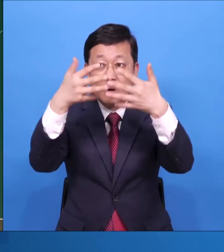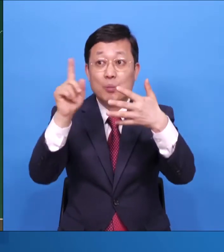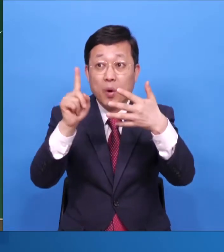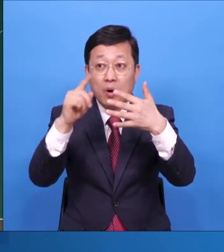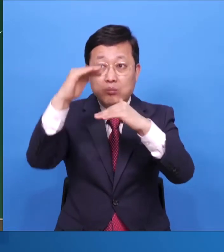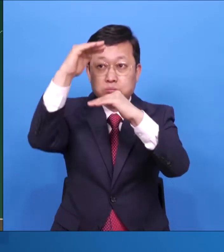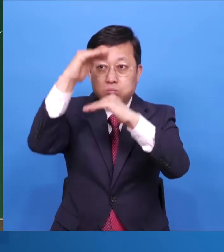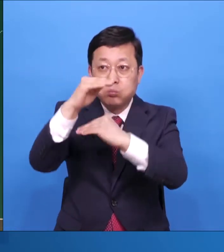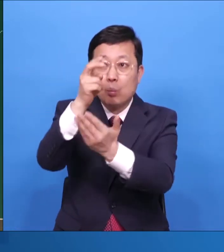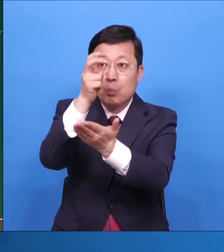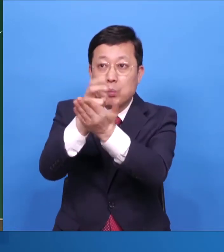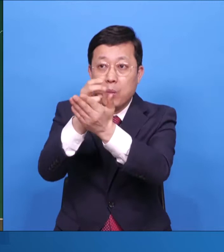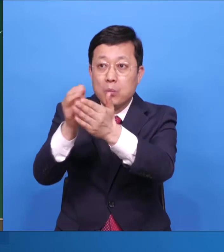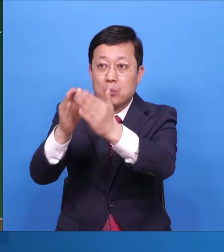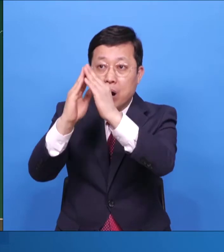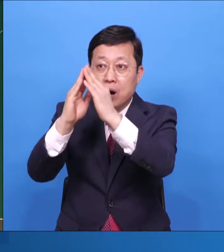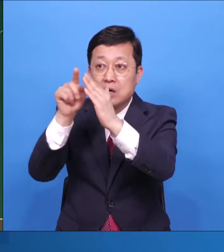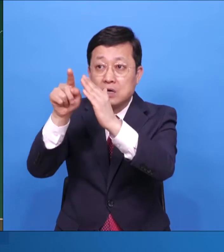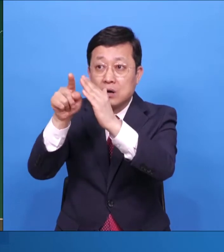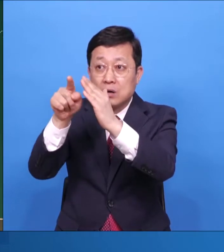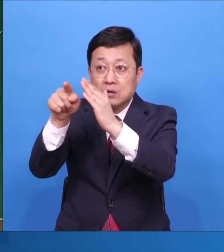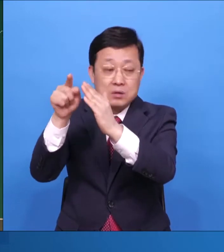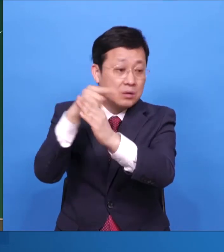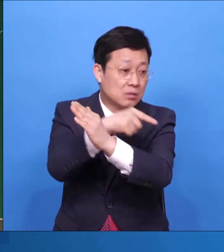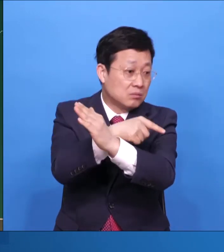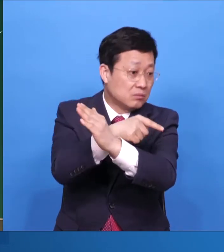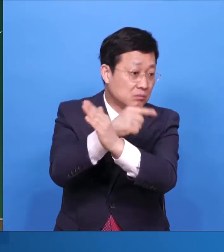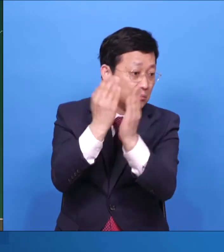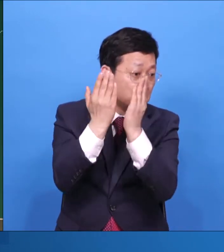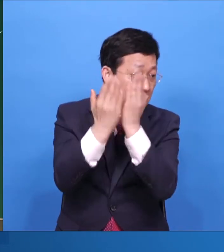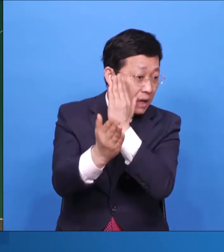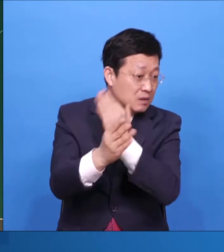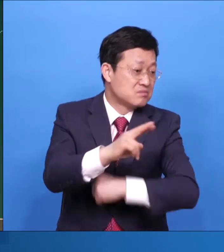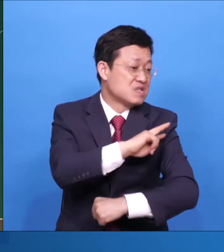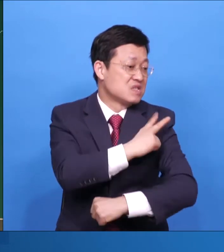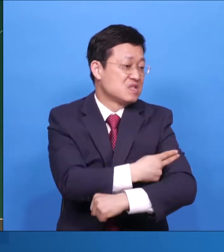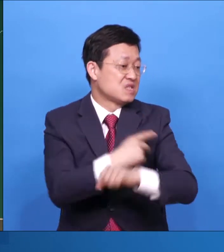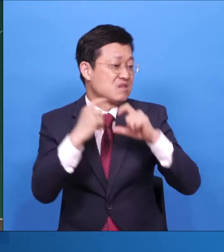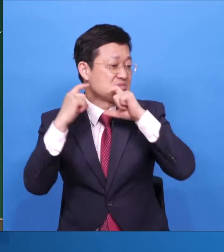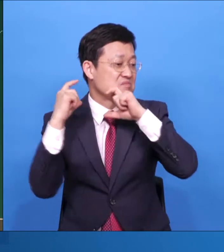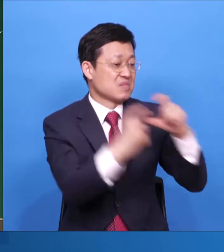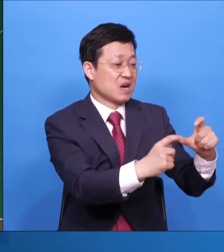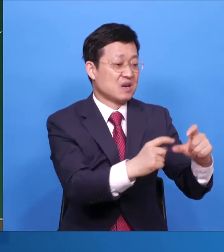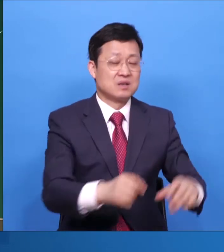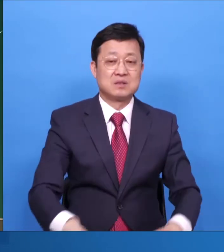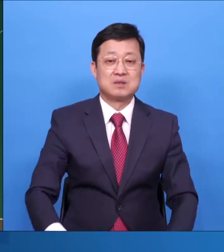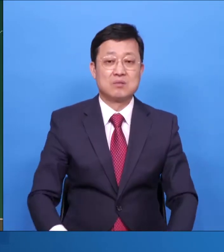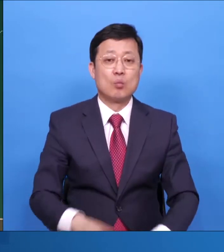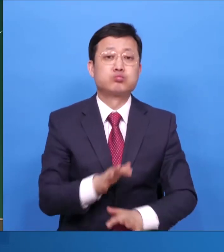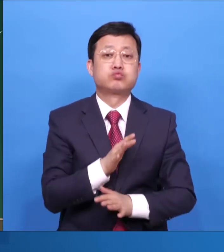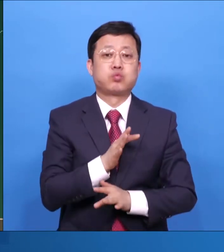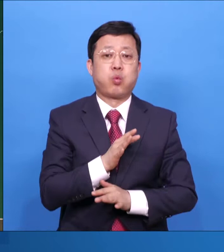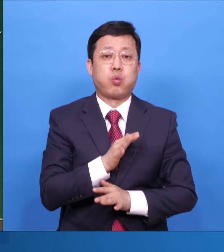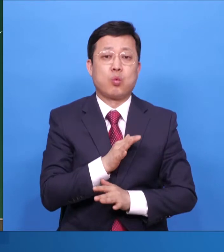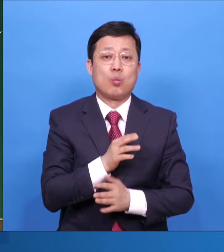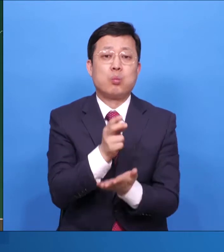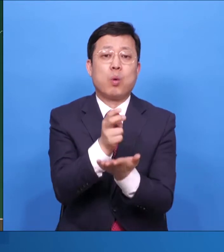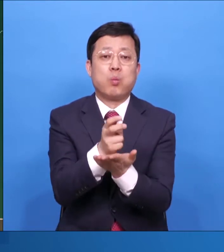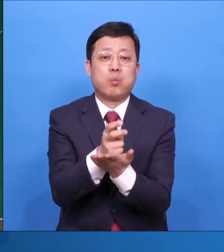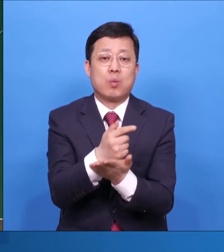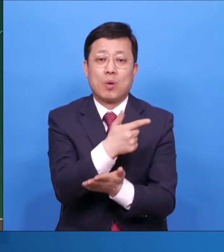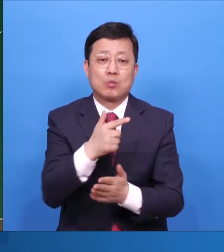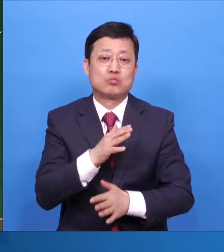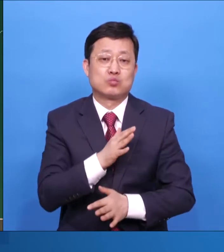esas reglas eran una herejía absolutamente. 이게 틀린 기독교거든요. Eso es un cristianismo incorrecto. 그래서 뭐 예를